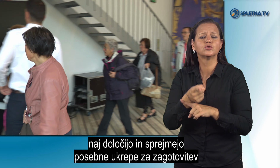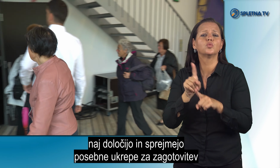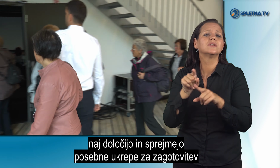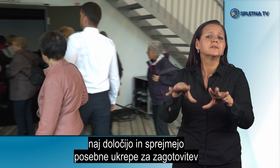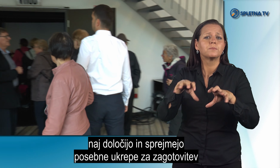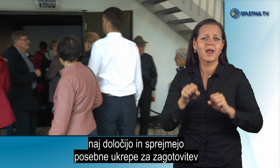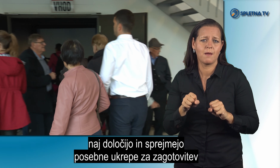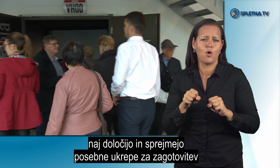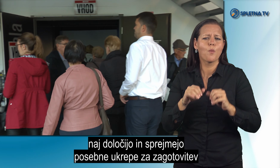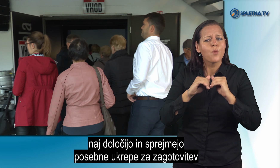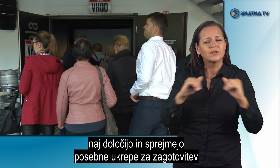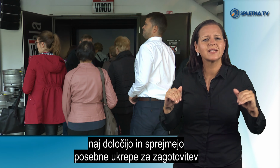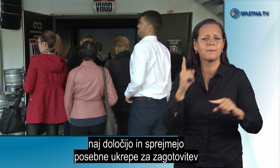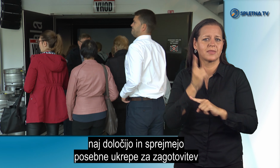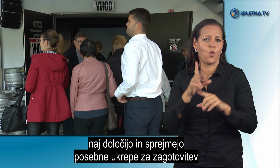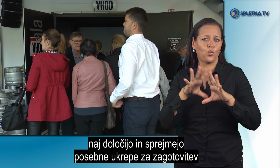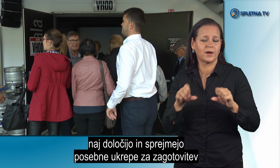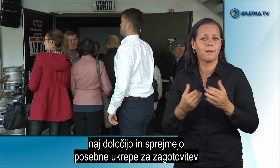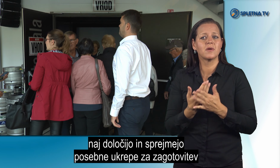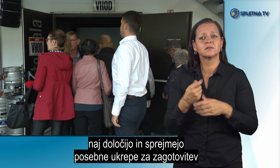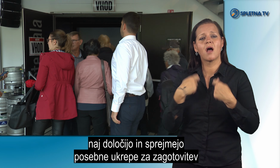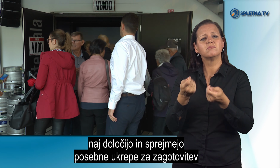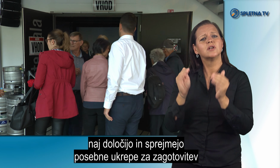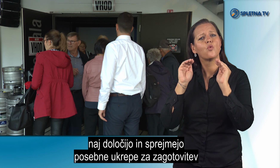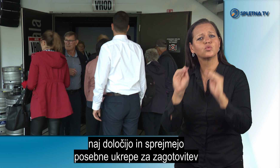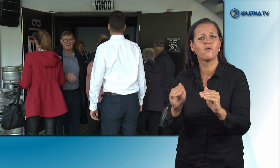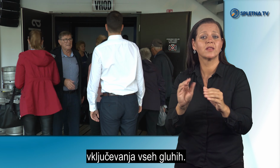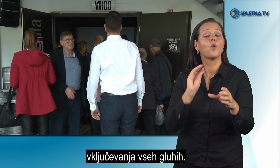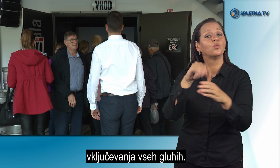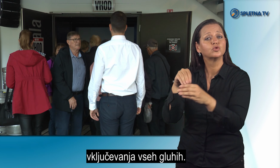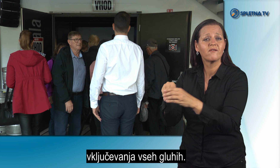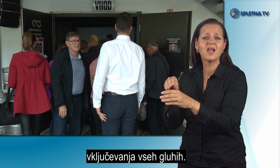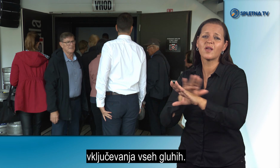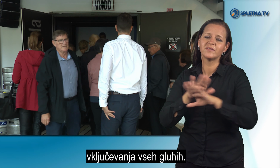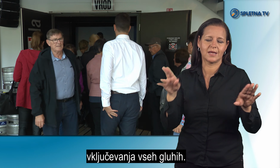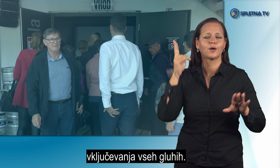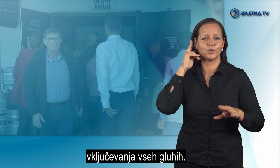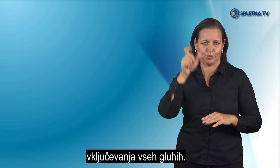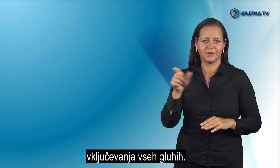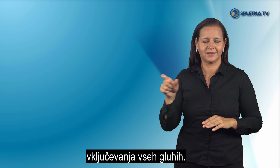določijo in sprejmejo posebne ukrepe za zagotovitev vključevanja vseh gluhih.